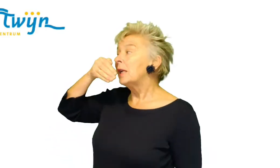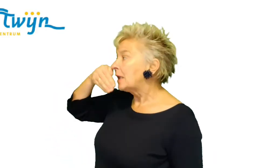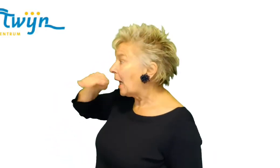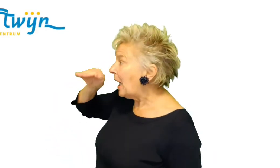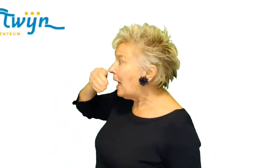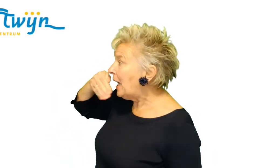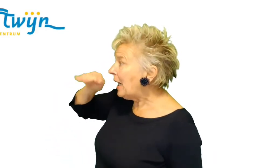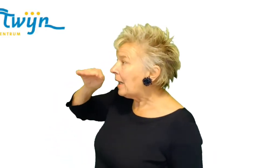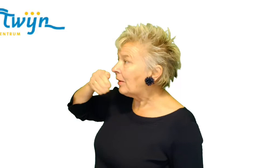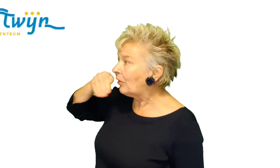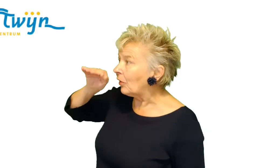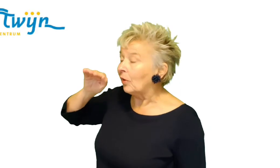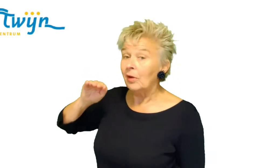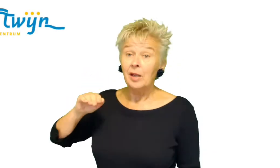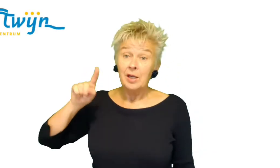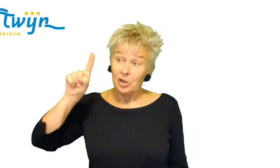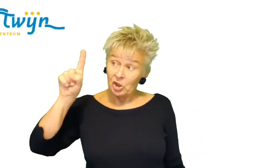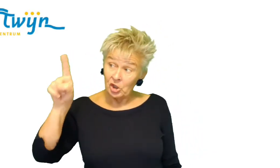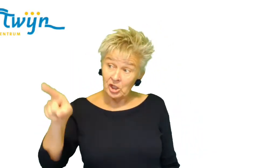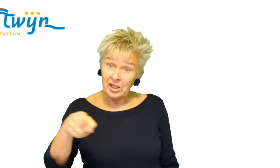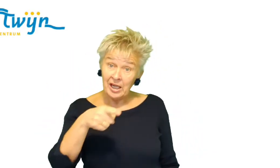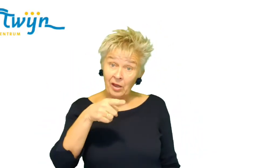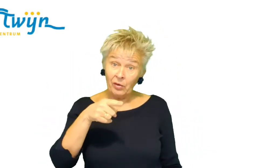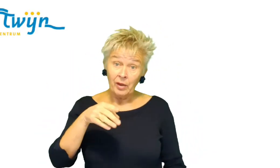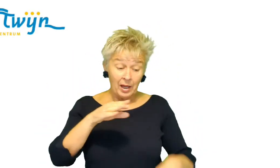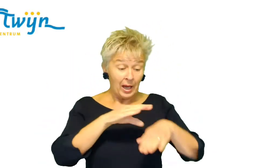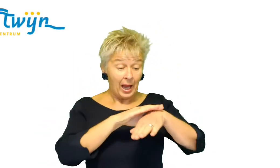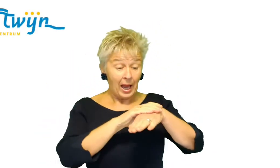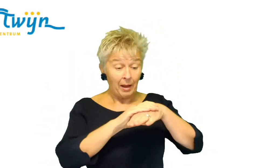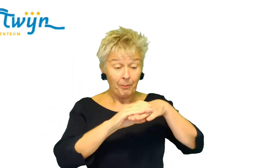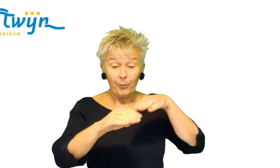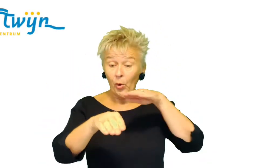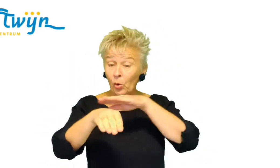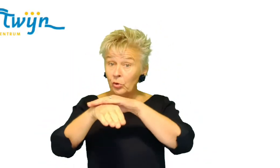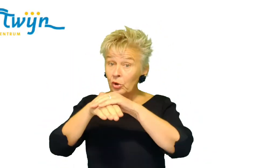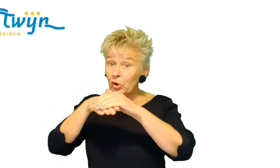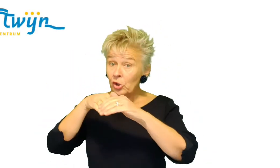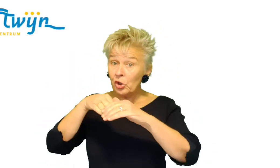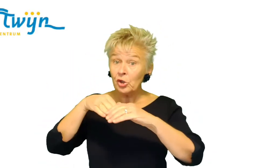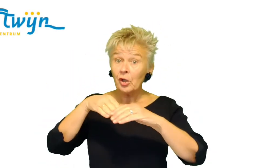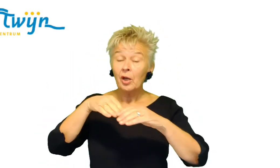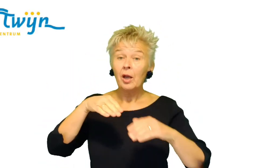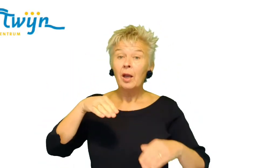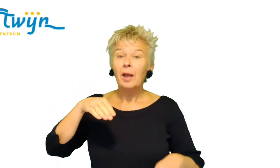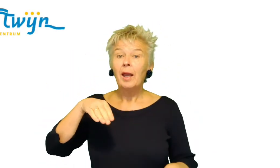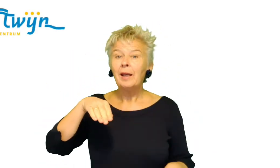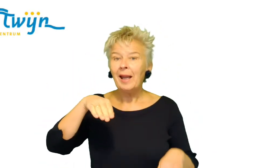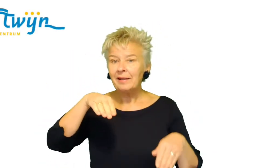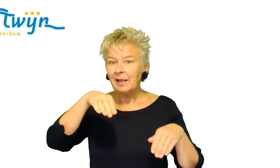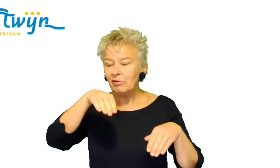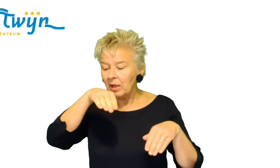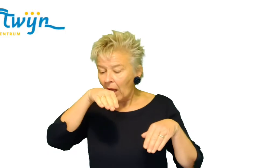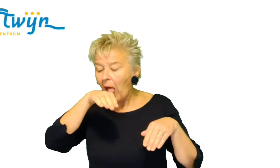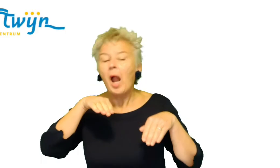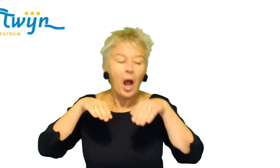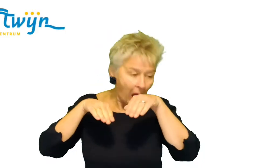Zij likte snel haar pootjes, en dan laat het even zien,